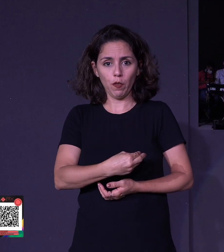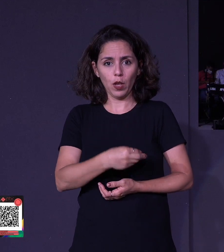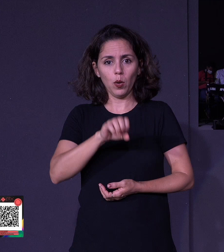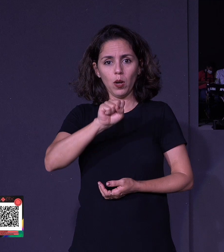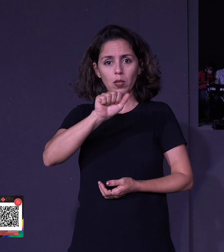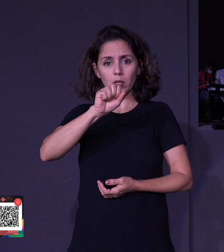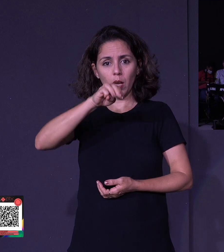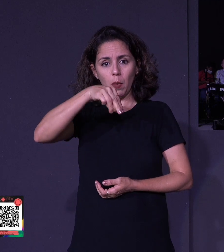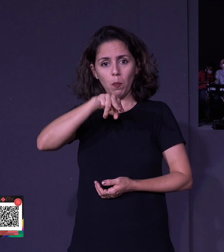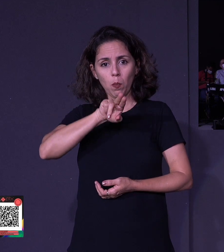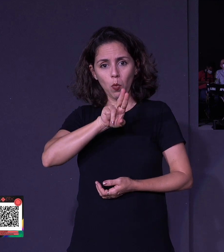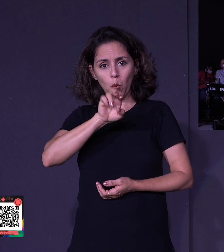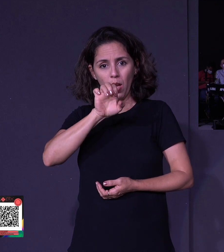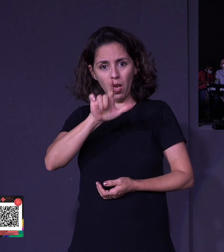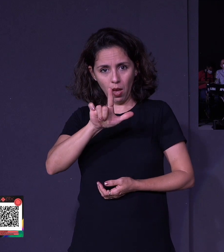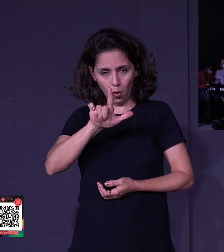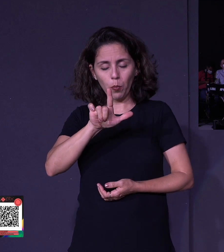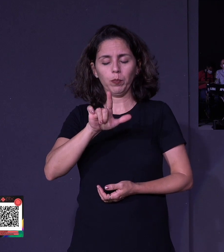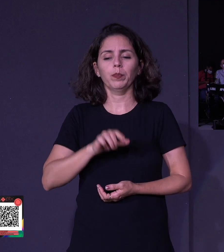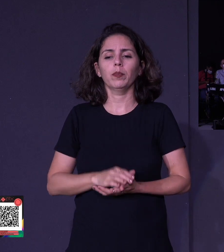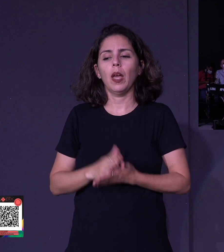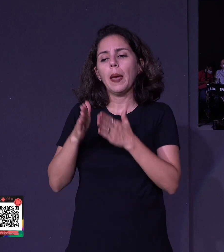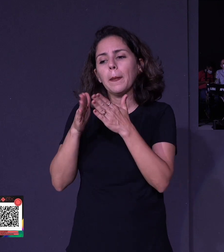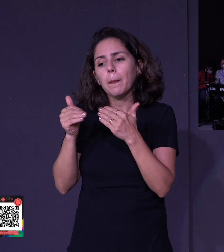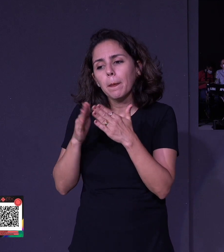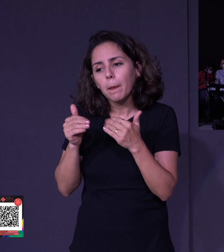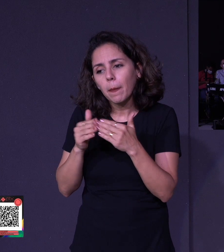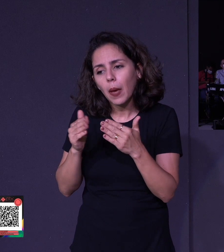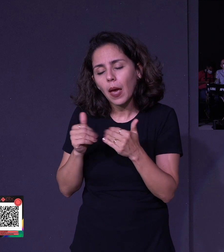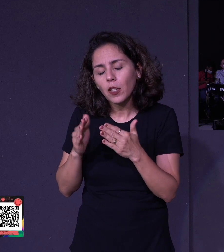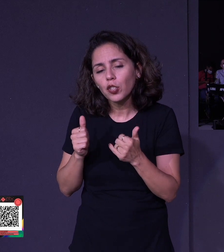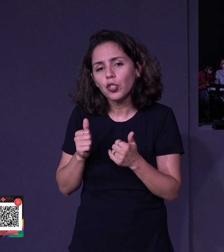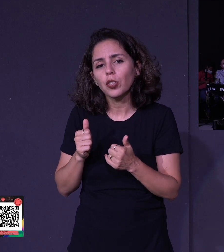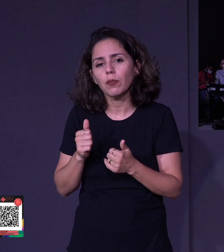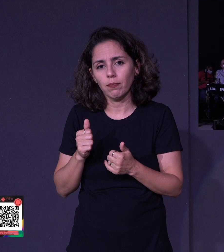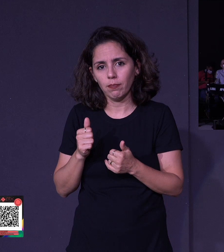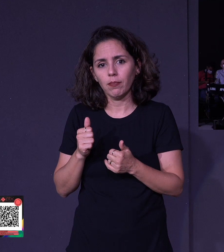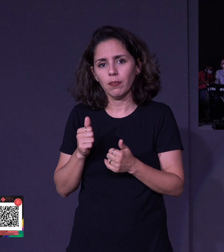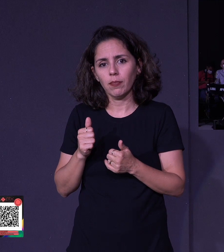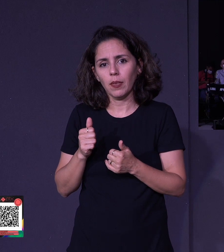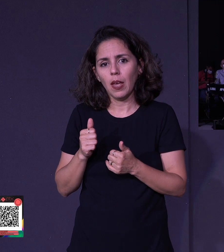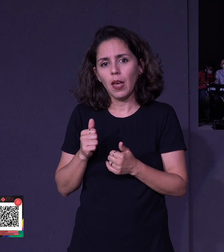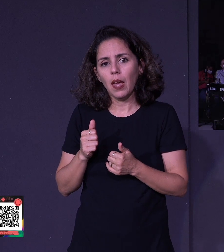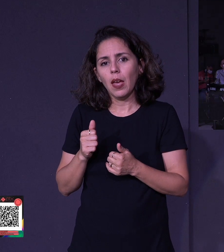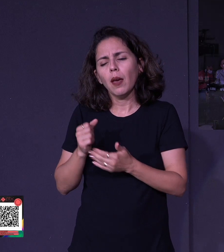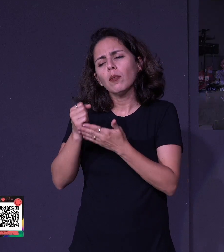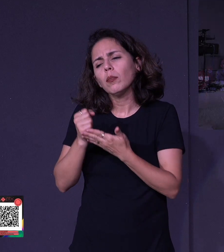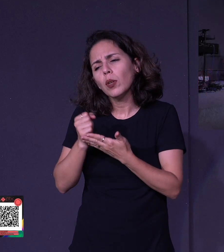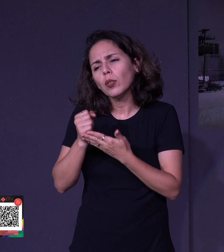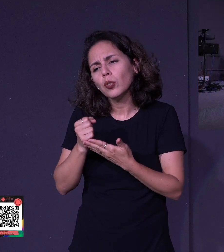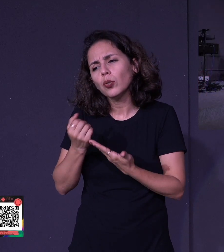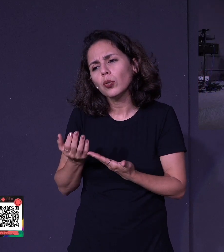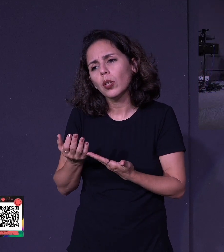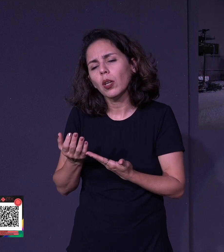Cansado. E ele pega aquelas Nerf e atira para lá, atira para cá. Eu digo, vai bater no rosto de